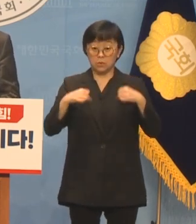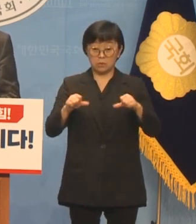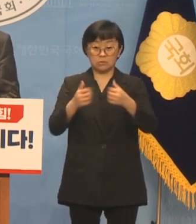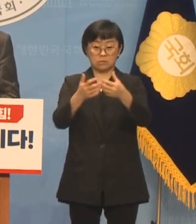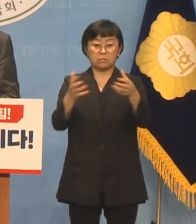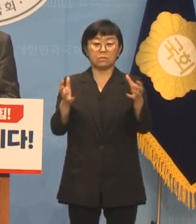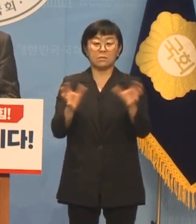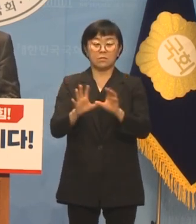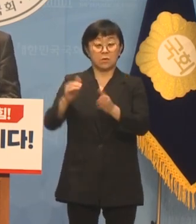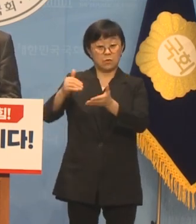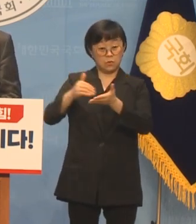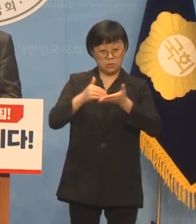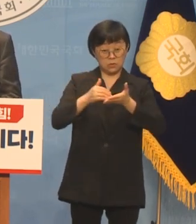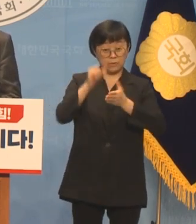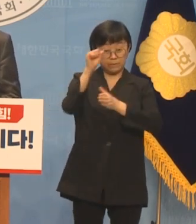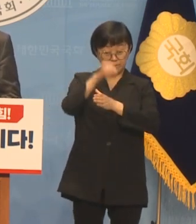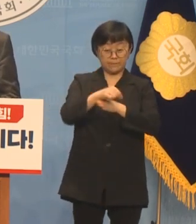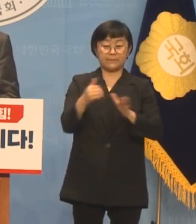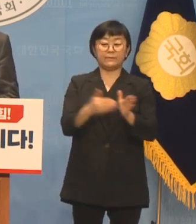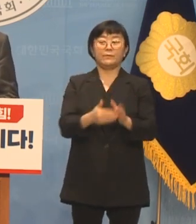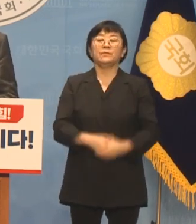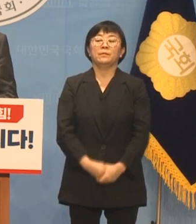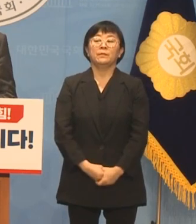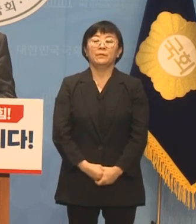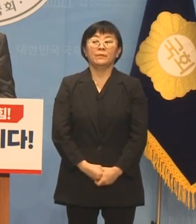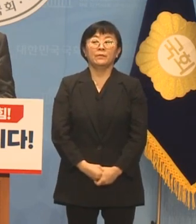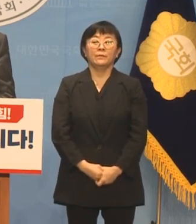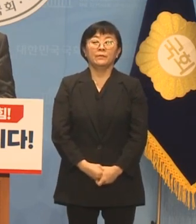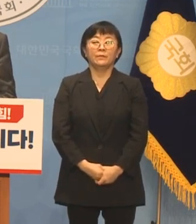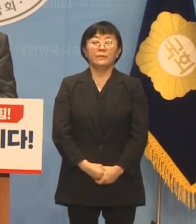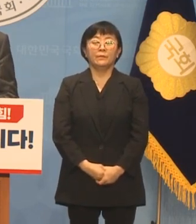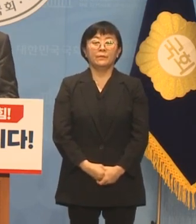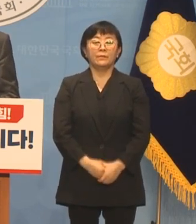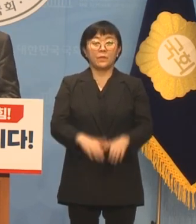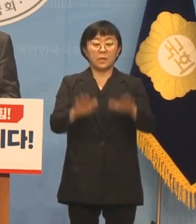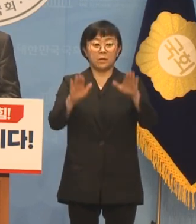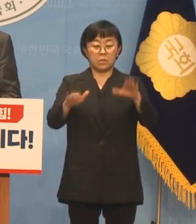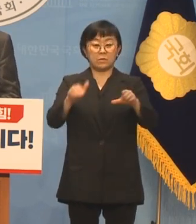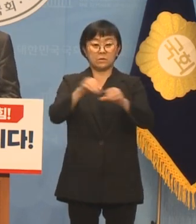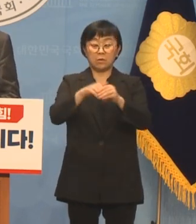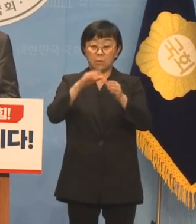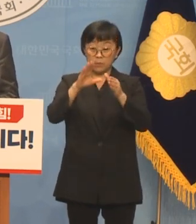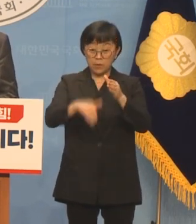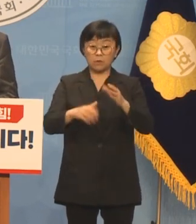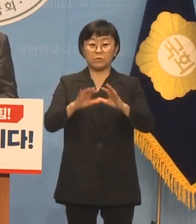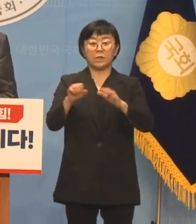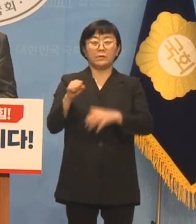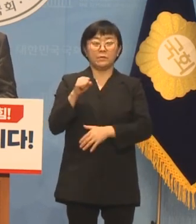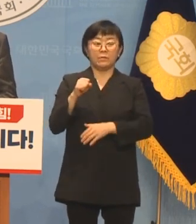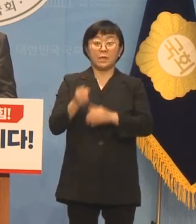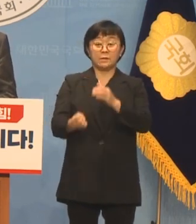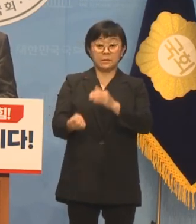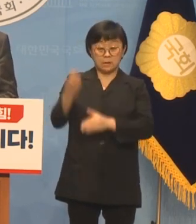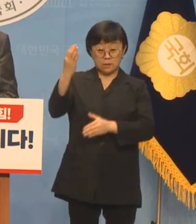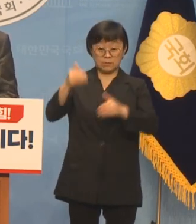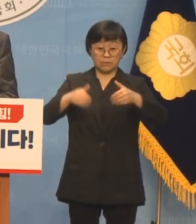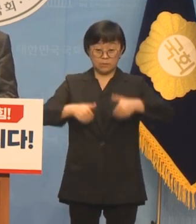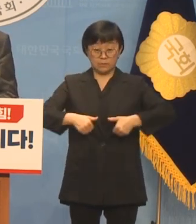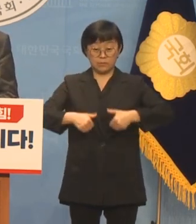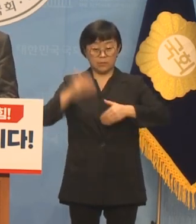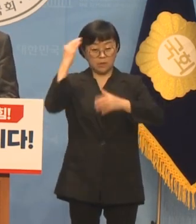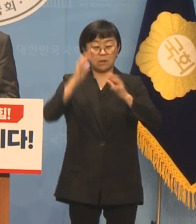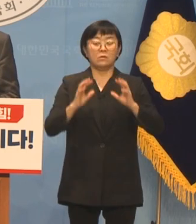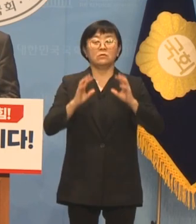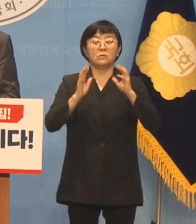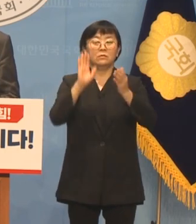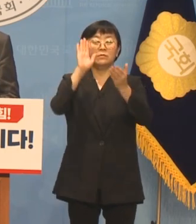당의 요청을 받아들였습니다. 이번 총선에서 국민의힘이 승리해야